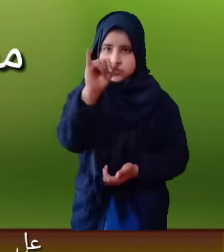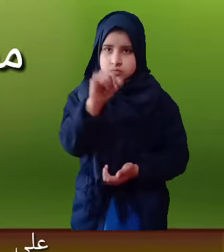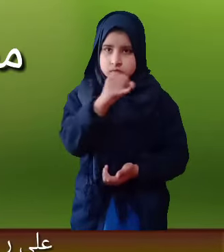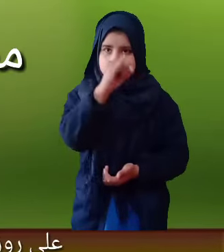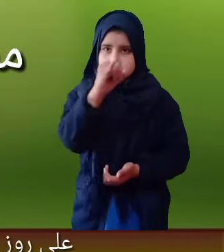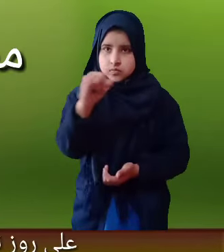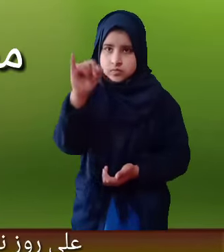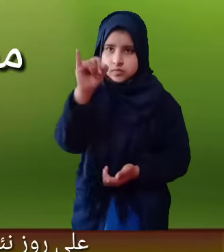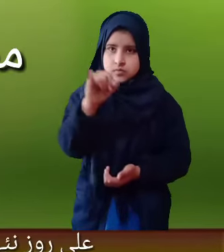मुशाहिदा